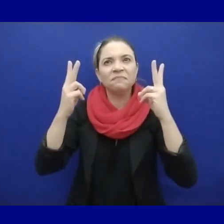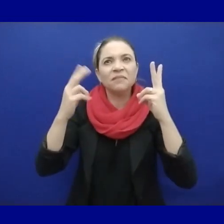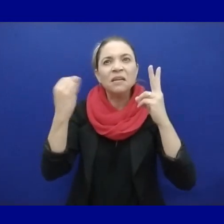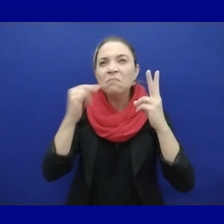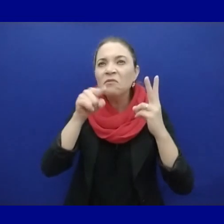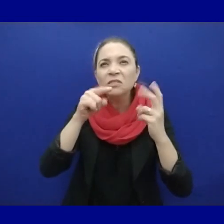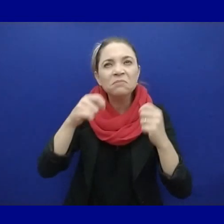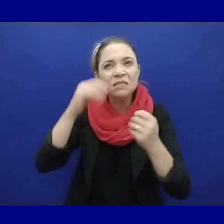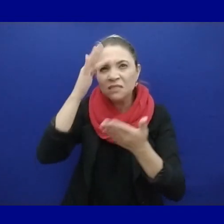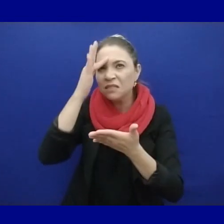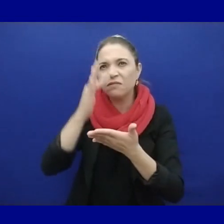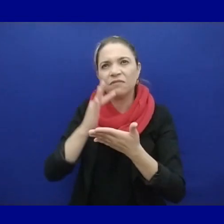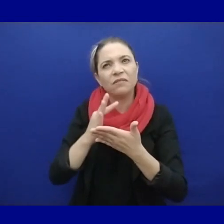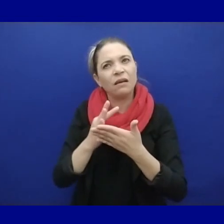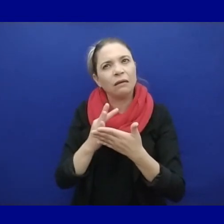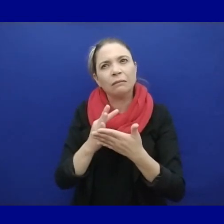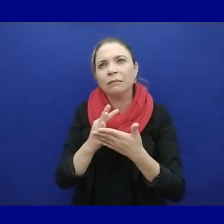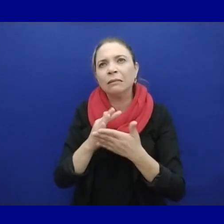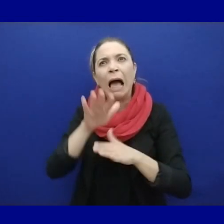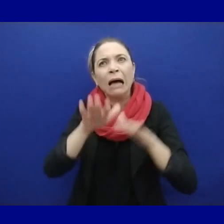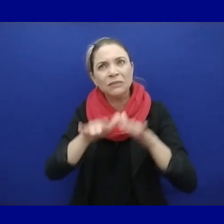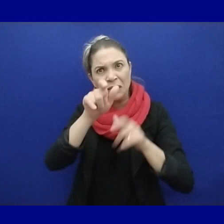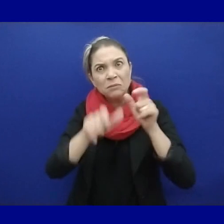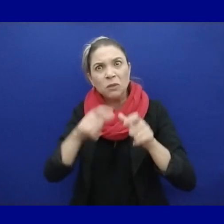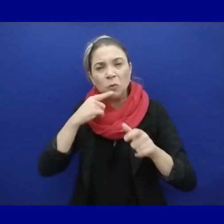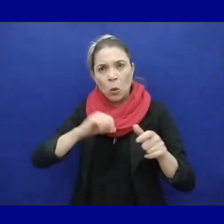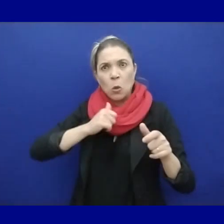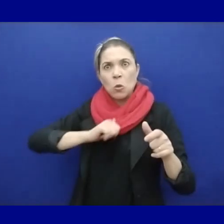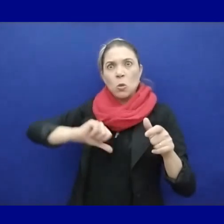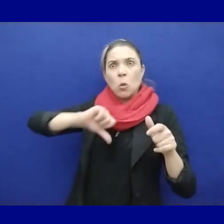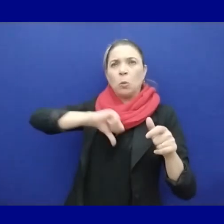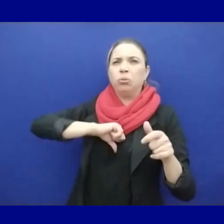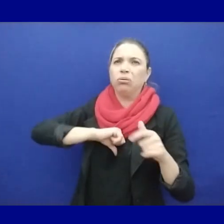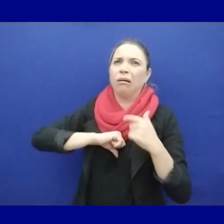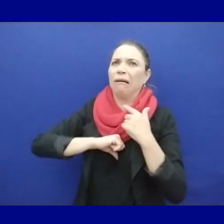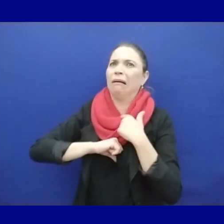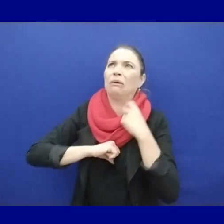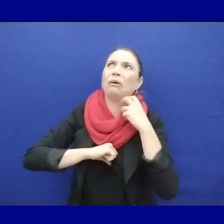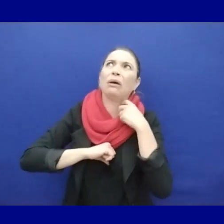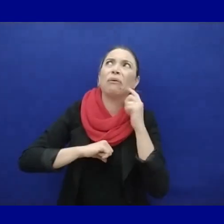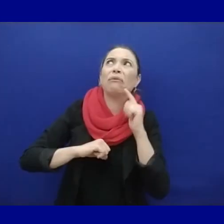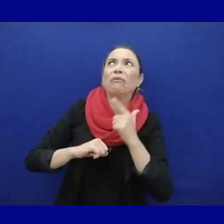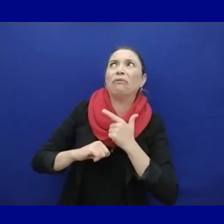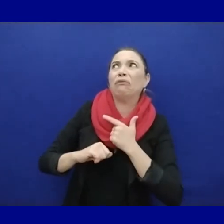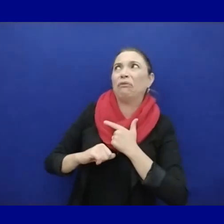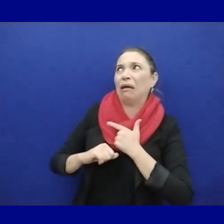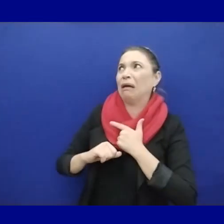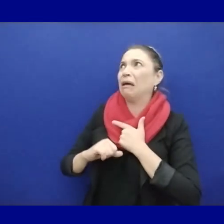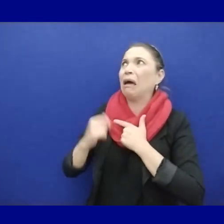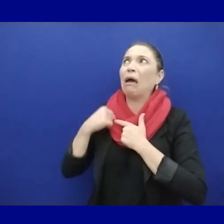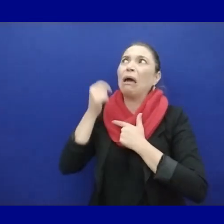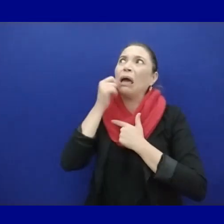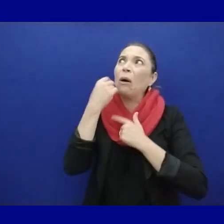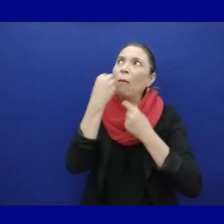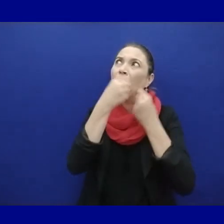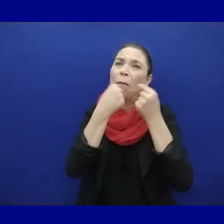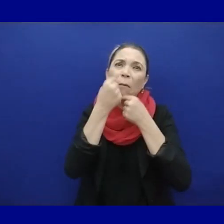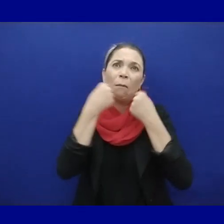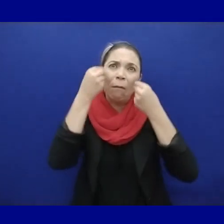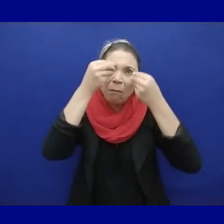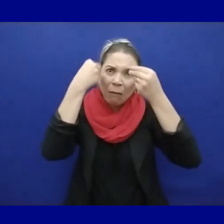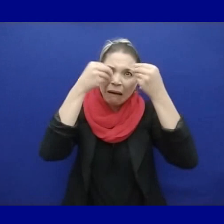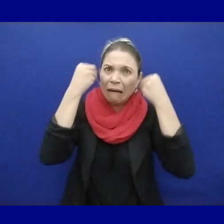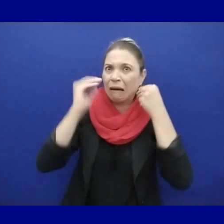fé. Há pessoas sofrendo com baixíssima autoestima. Em Jesus poderão vencer o medo que tem de